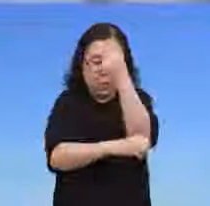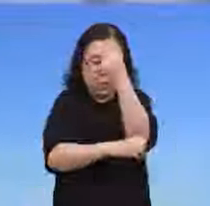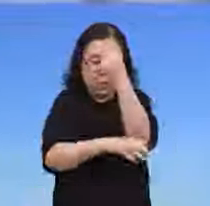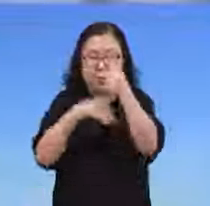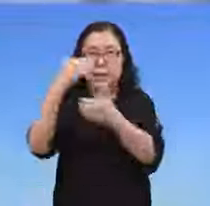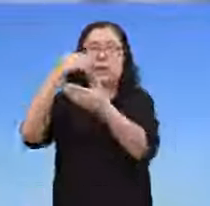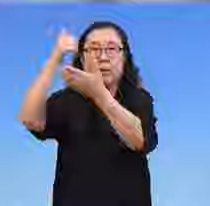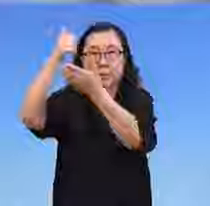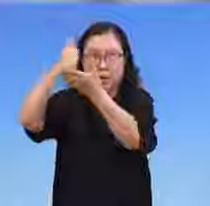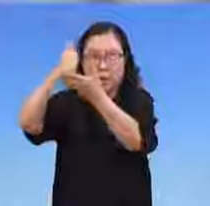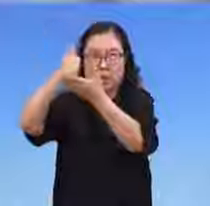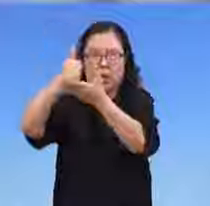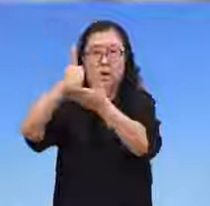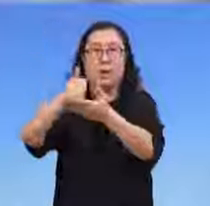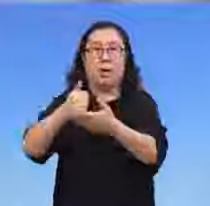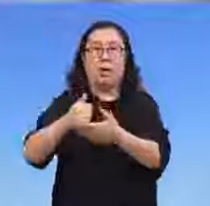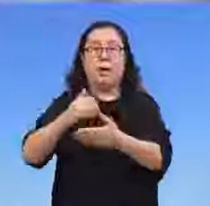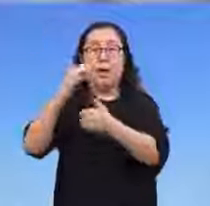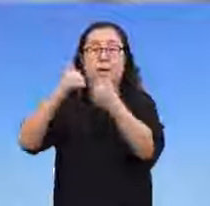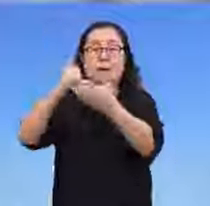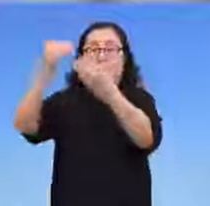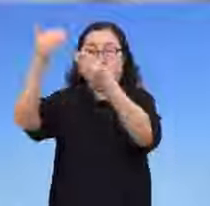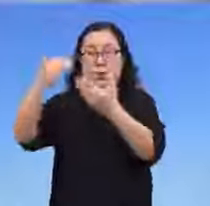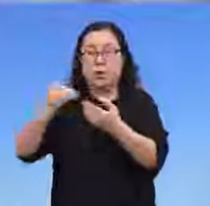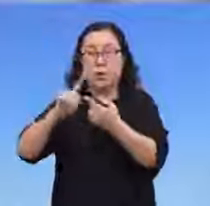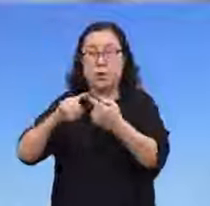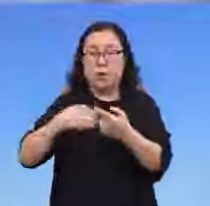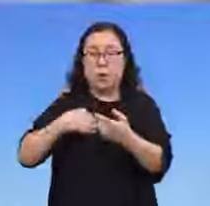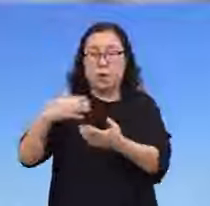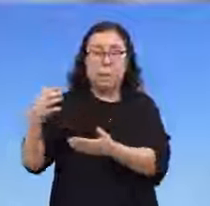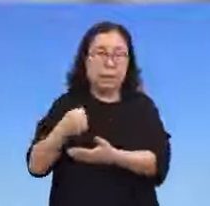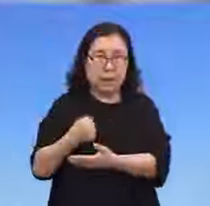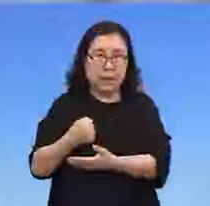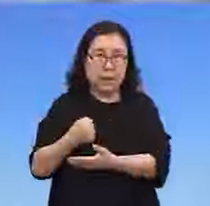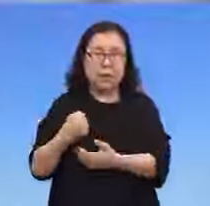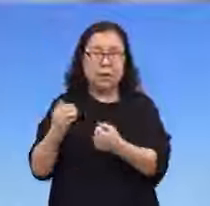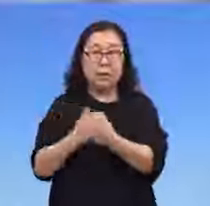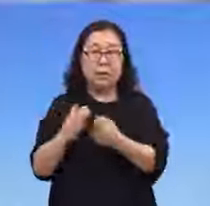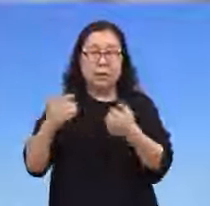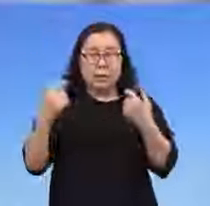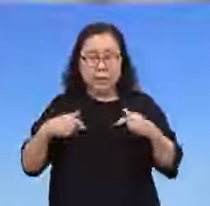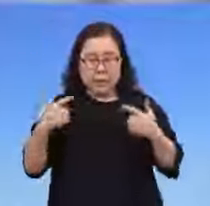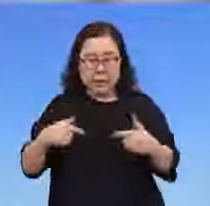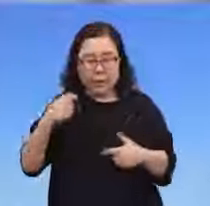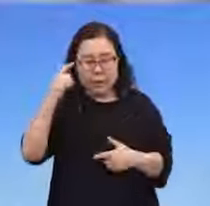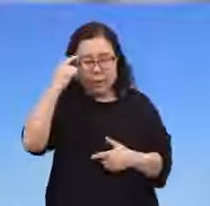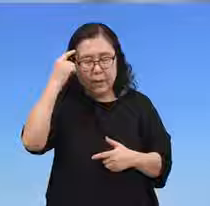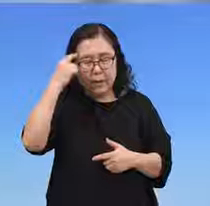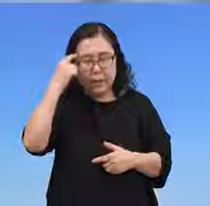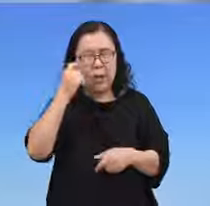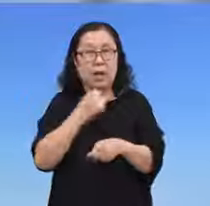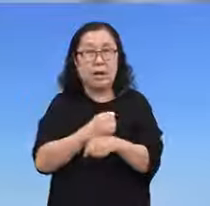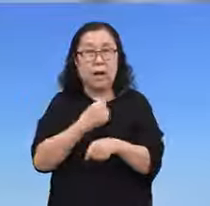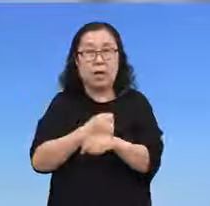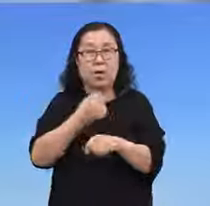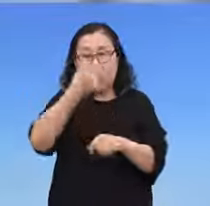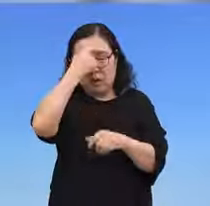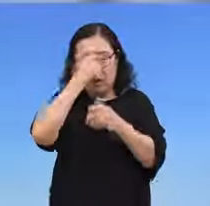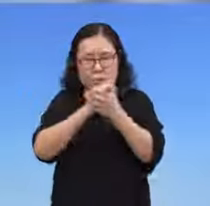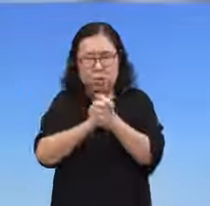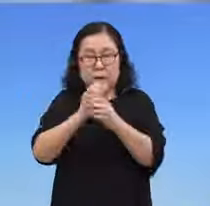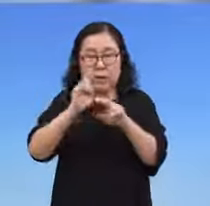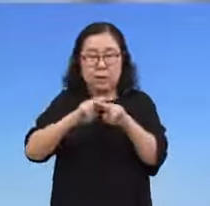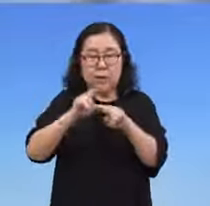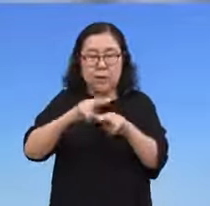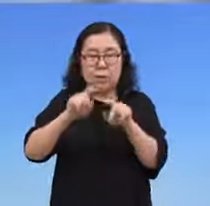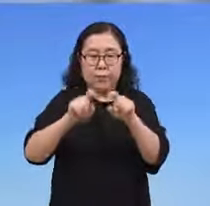아니라 하나님이시다. 그분이 주시는 대로 공급을 받는 거다. 늘 우리는 이것을 인식하고 기도의 자리로 나가야